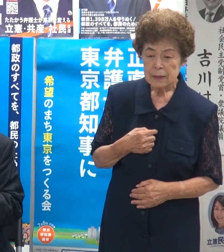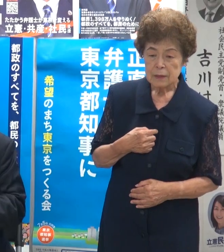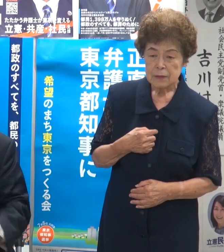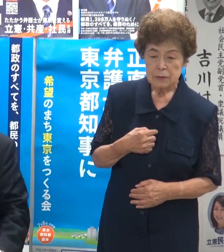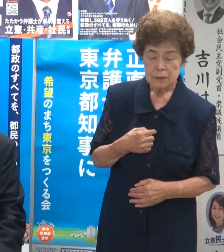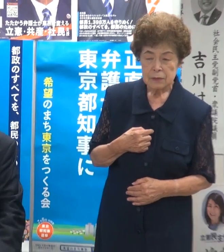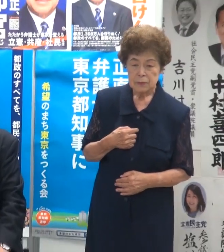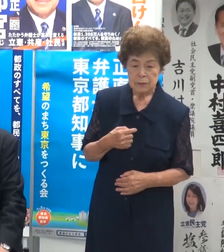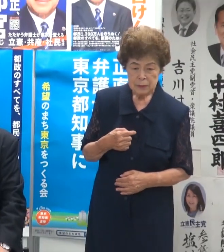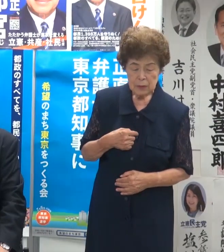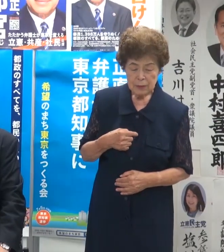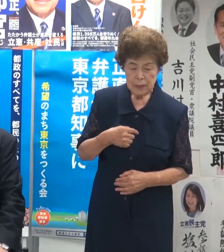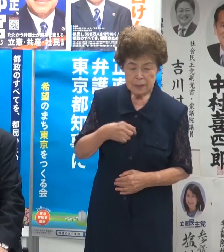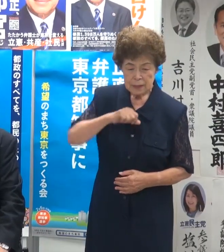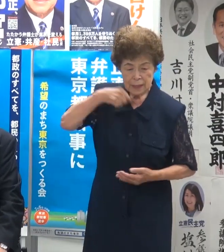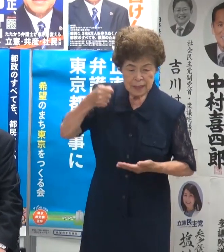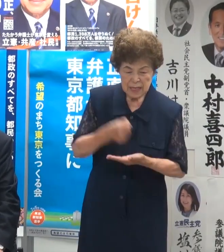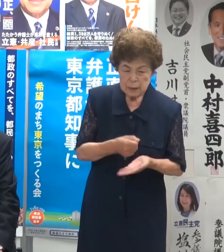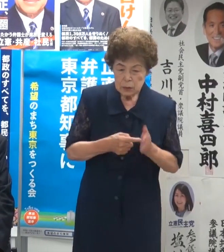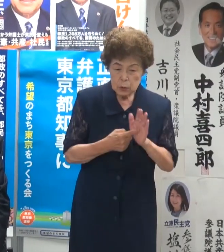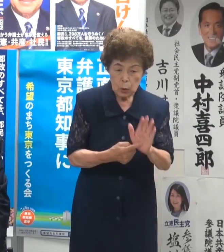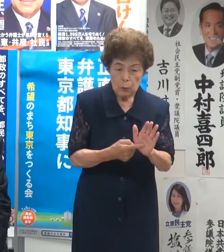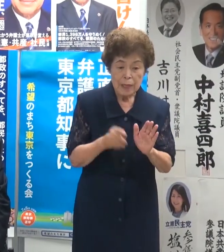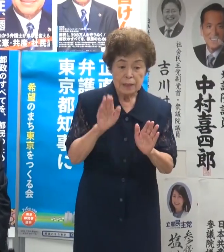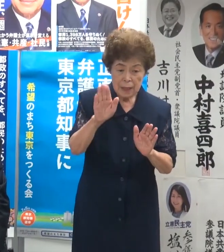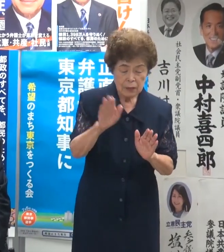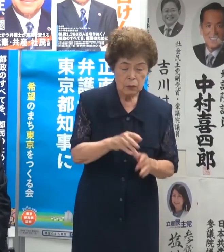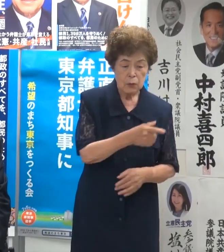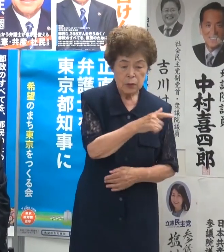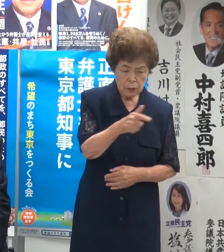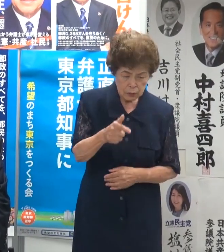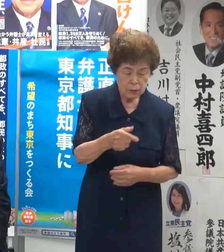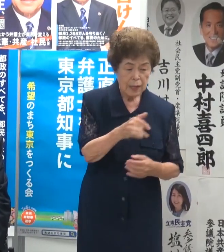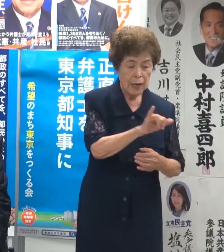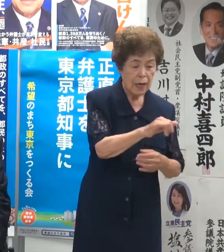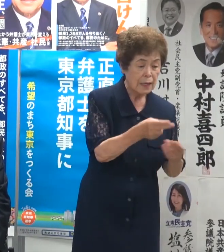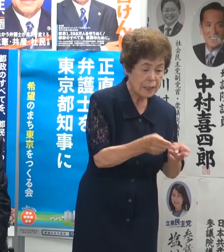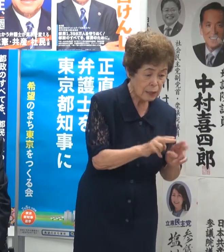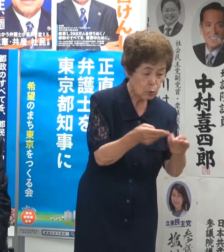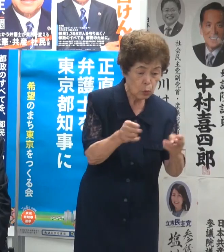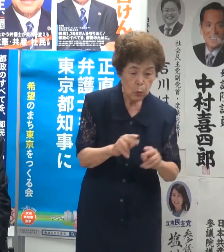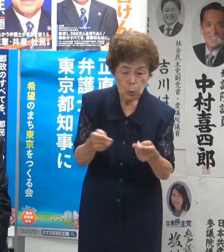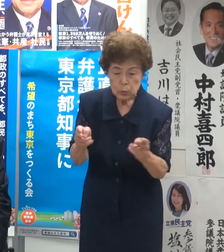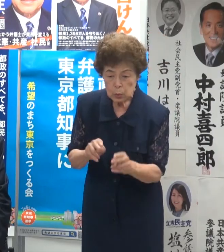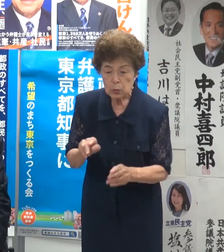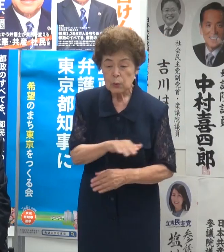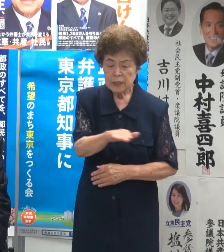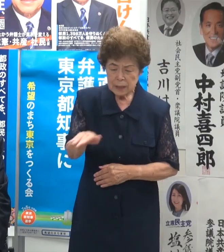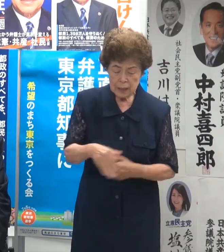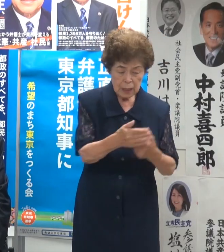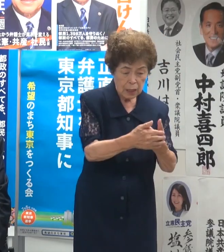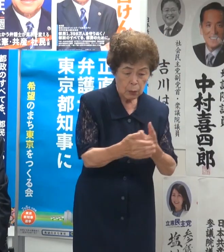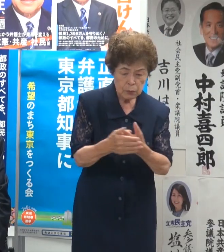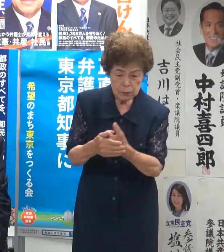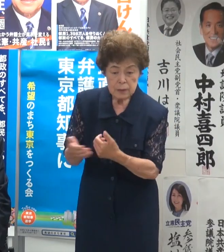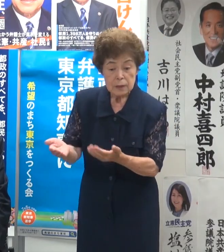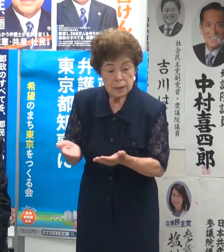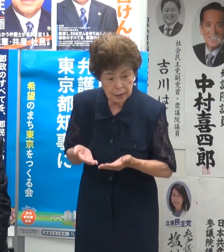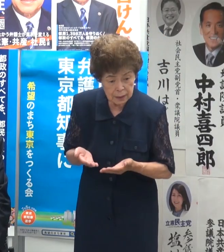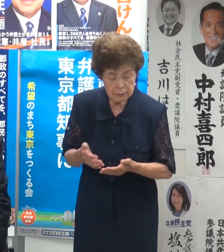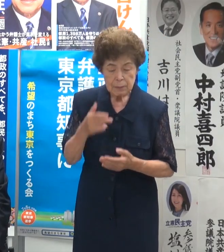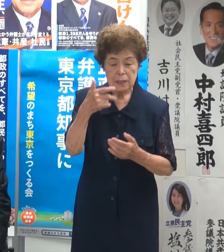出馬の決意表明した後ですね、多くの野党の皆さんが支援決定をしていただきまして、市民団